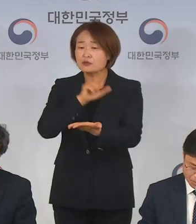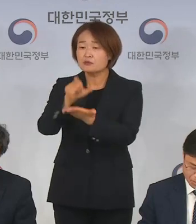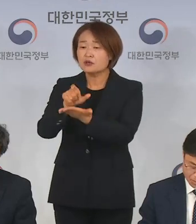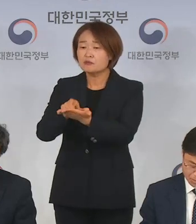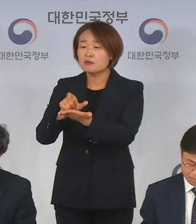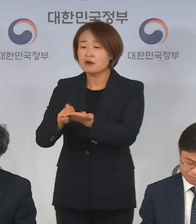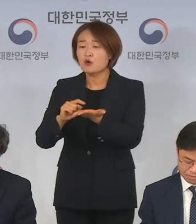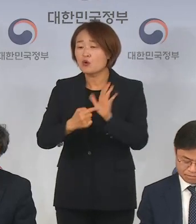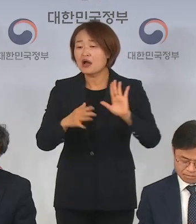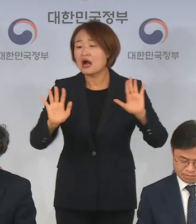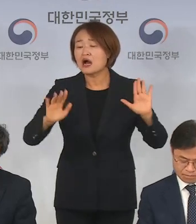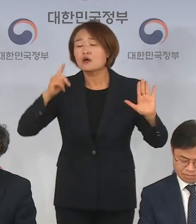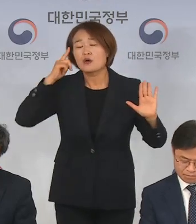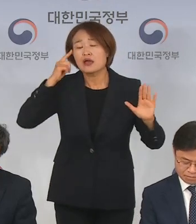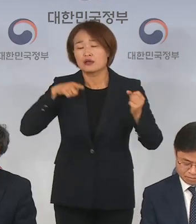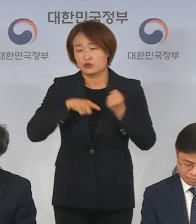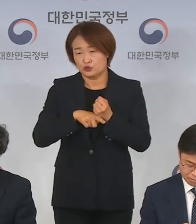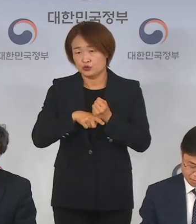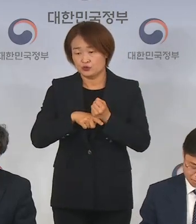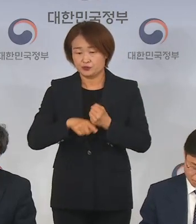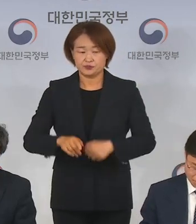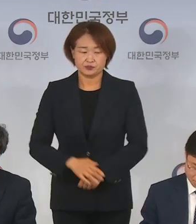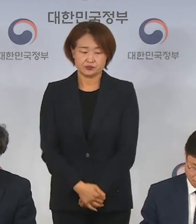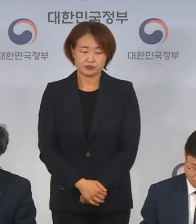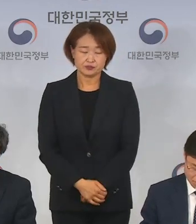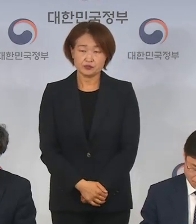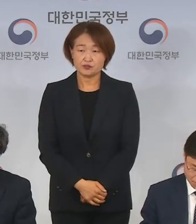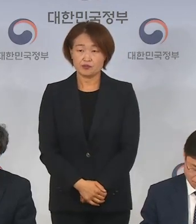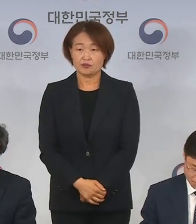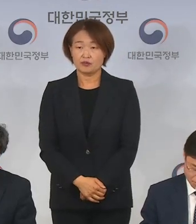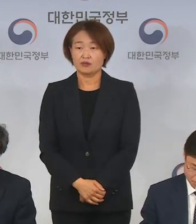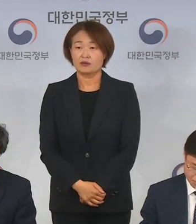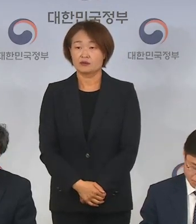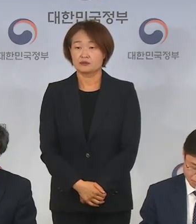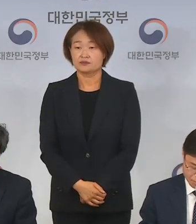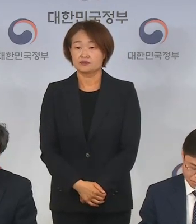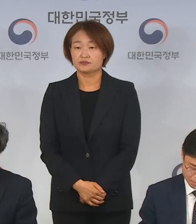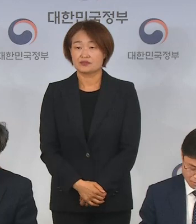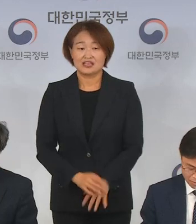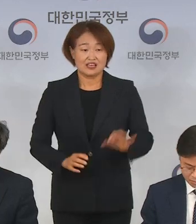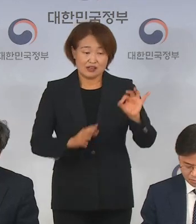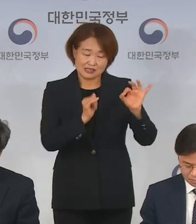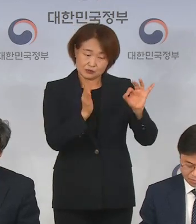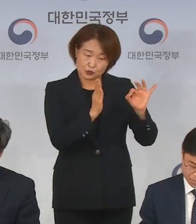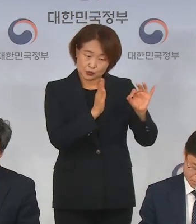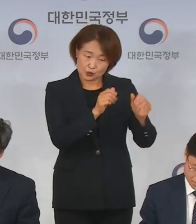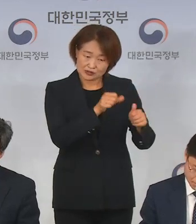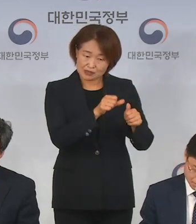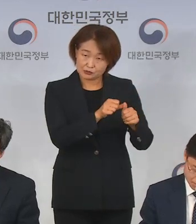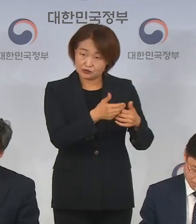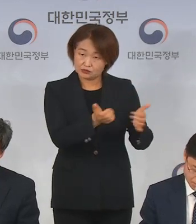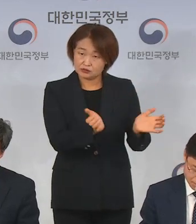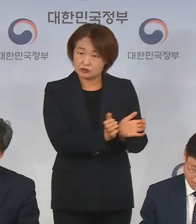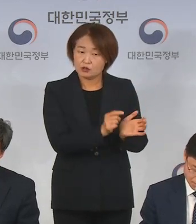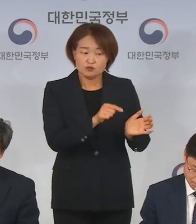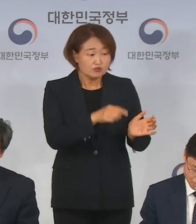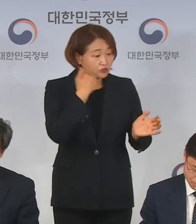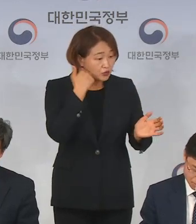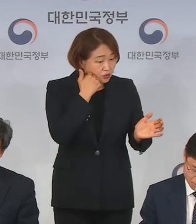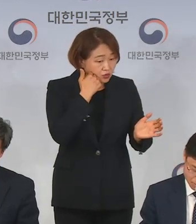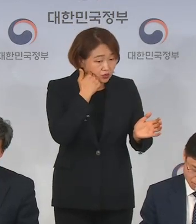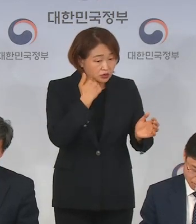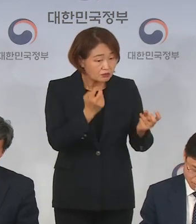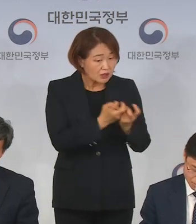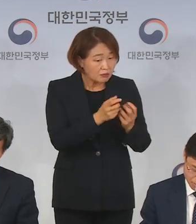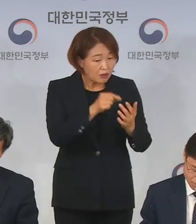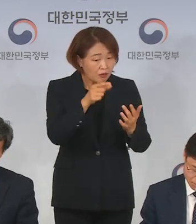무엇인지 말씀해 주시고요. 그 다음에 10명 내외의 자문그룹은 누구를 어떤